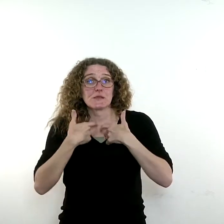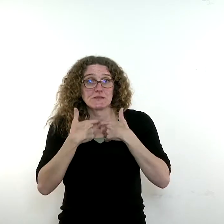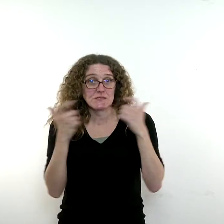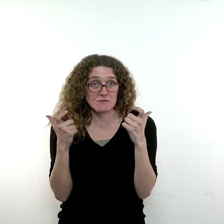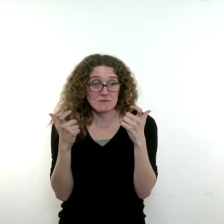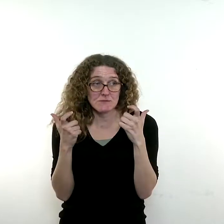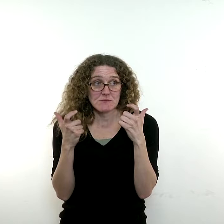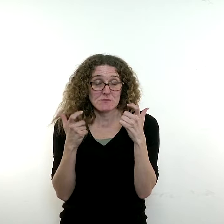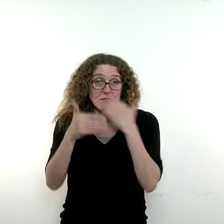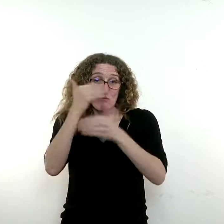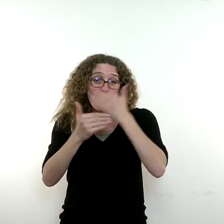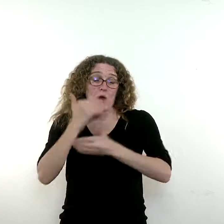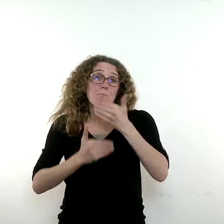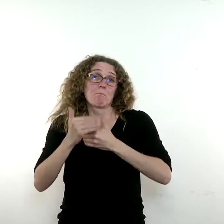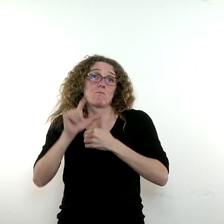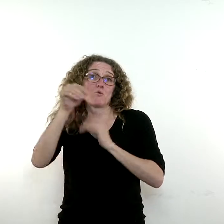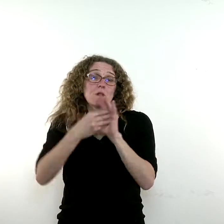Opération programmée pour l'année 2019.